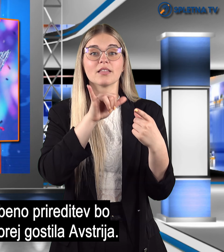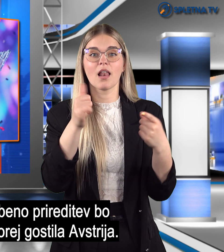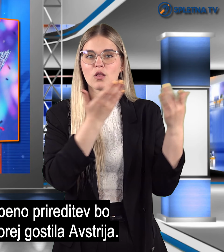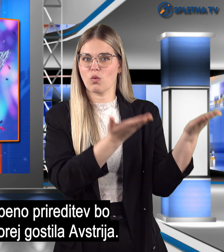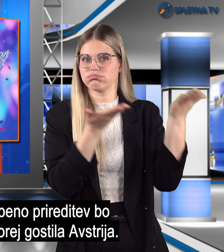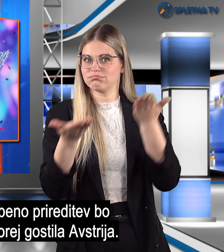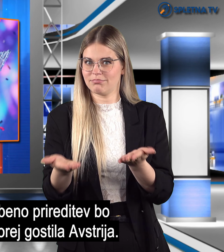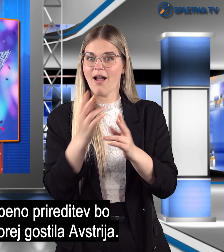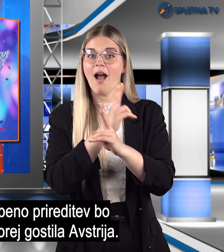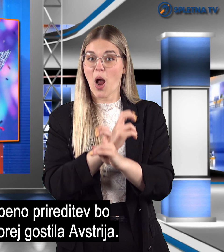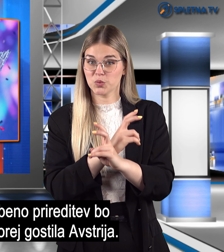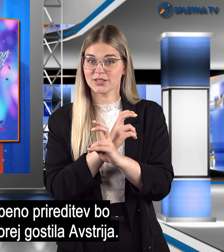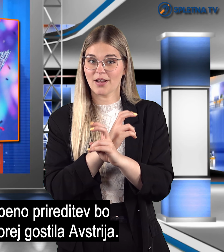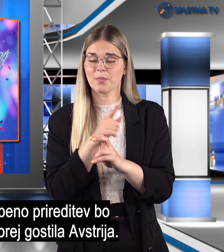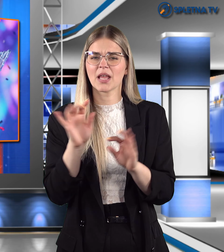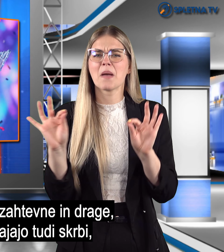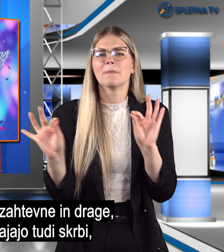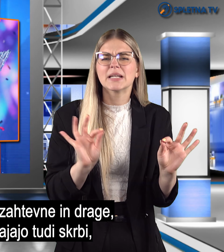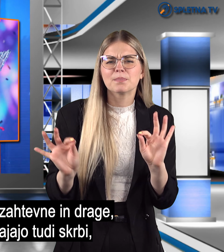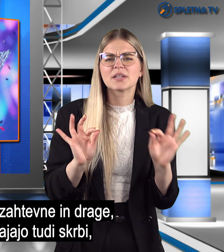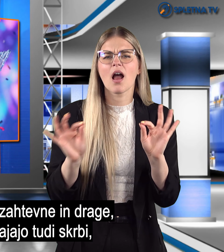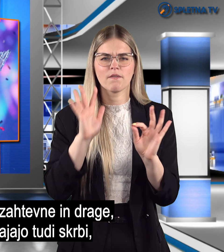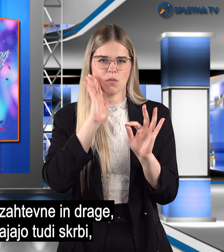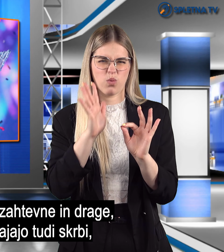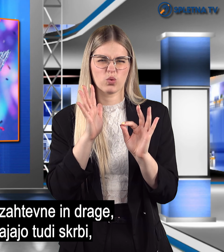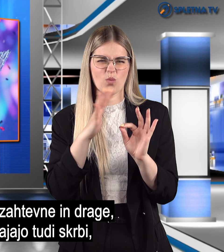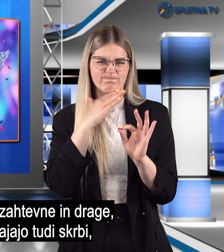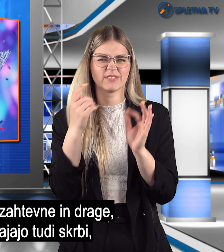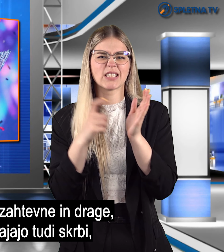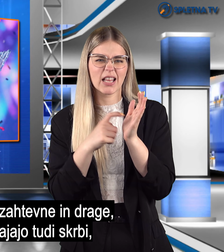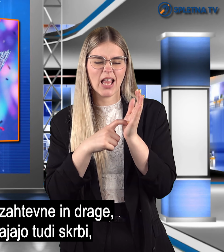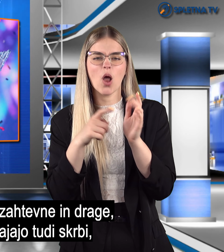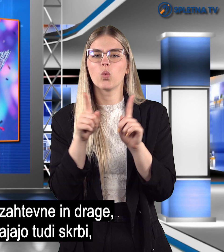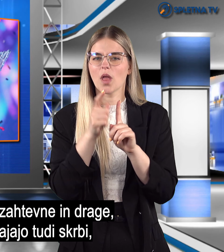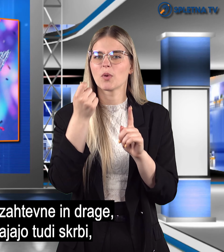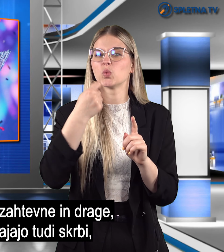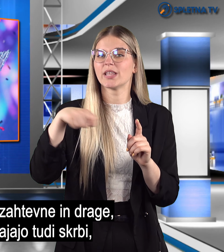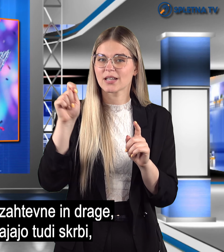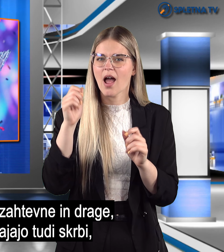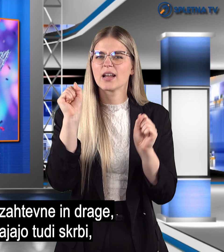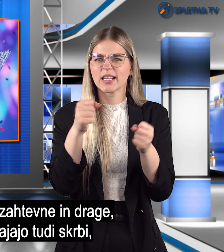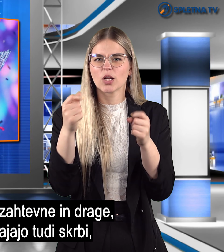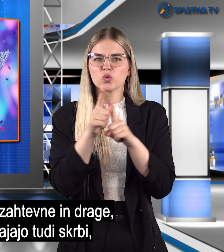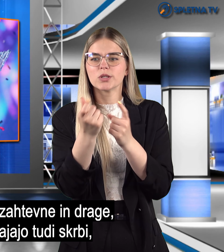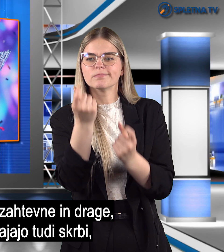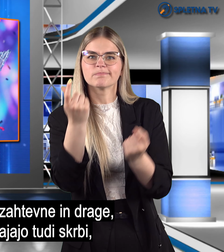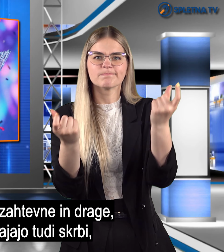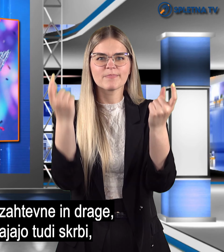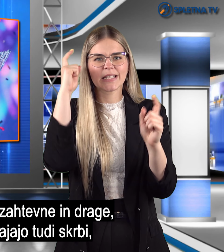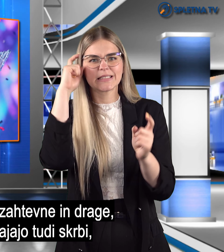gostila Avstrija. Priprave bodo zahtevne in drage, zato se porajajo tudi skrbi, kako bo država